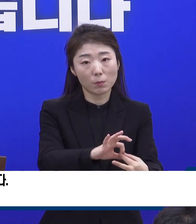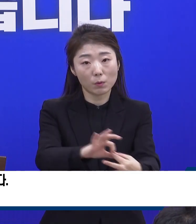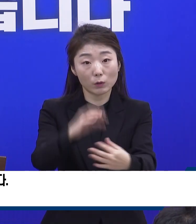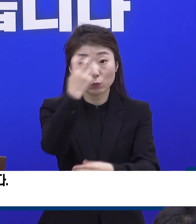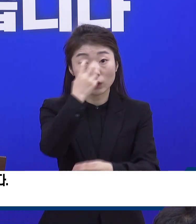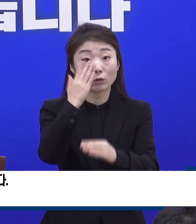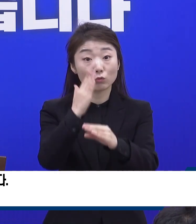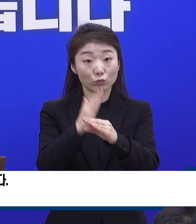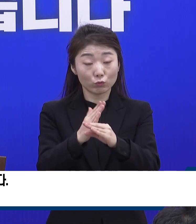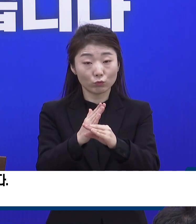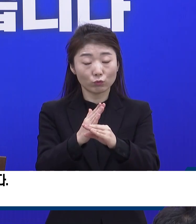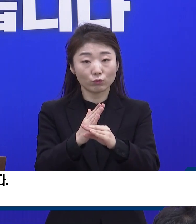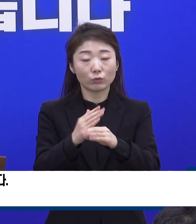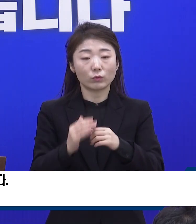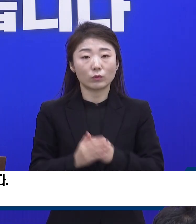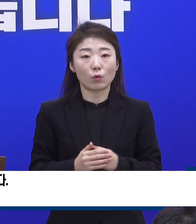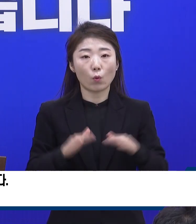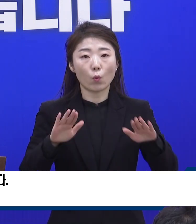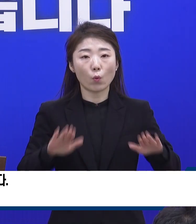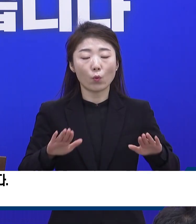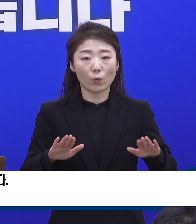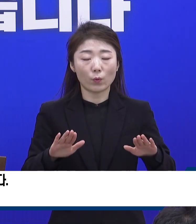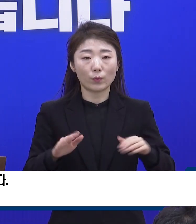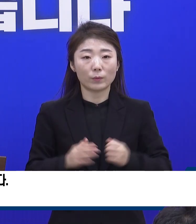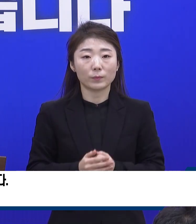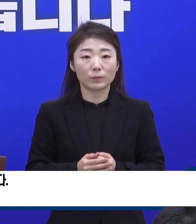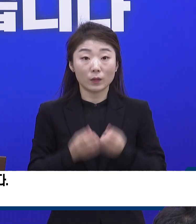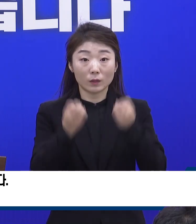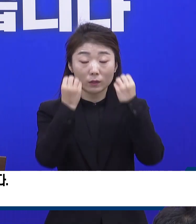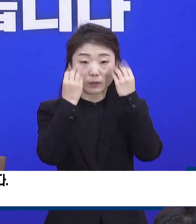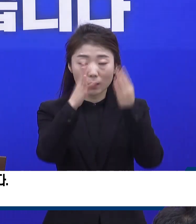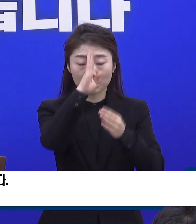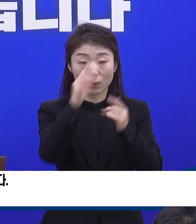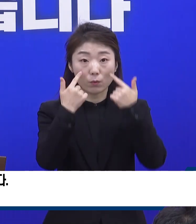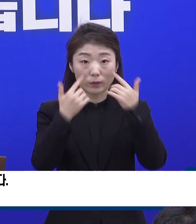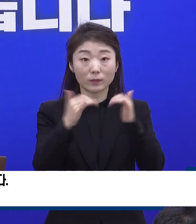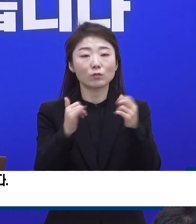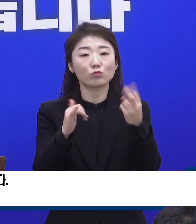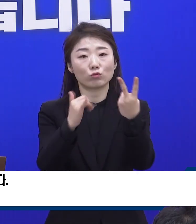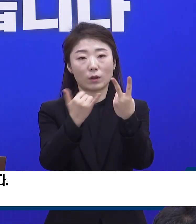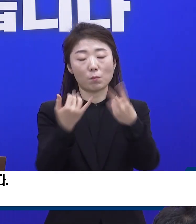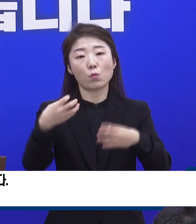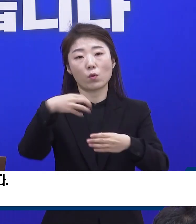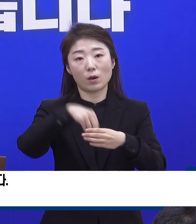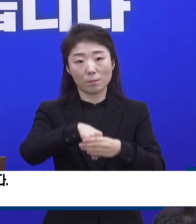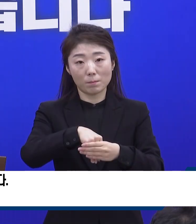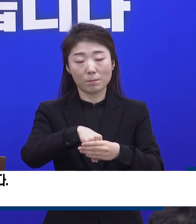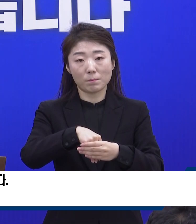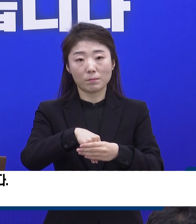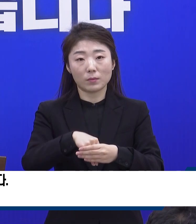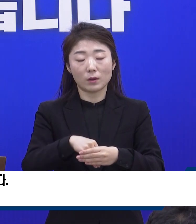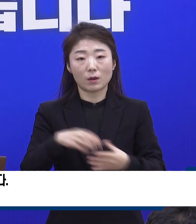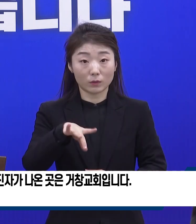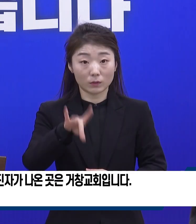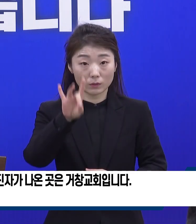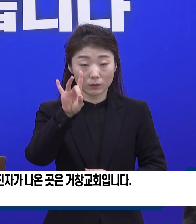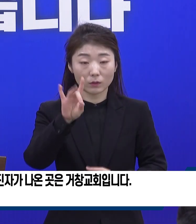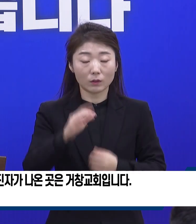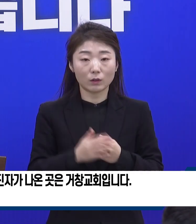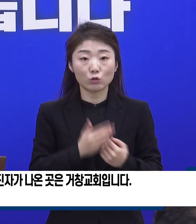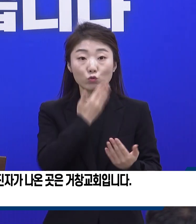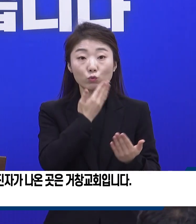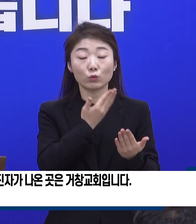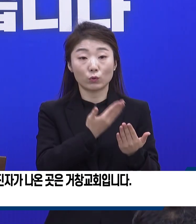분은 오늘 새로 확진된 2명을 포함해서 총 5명입니다.